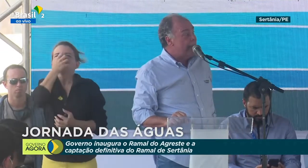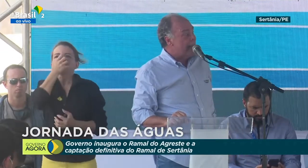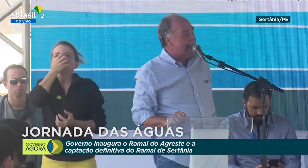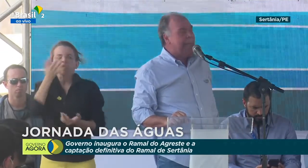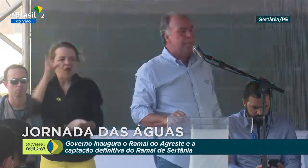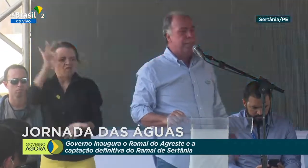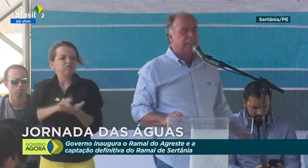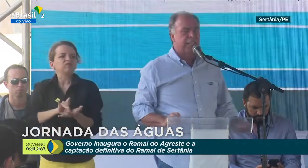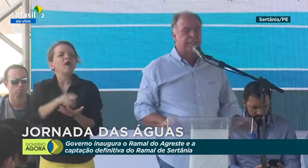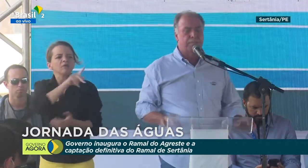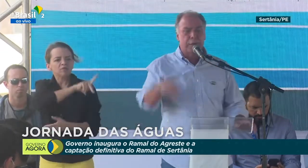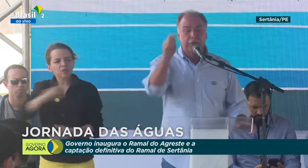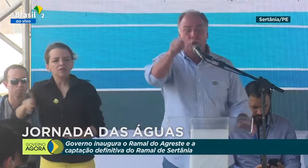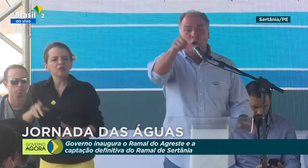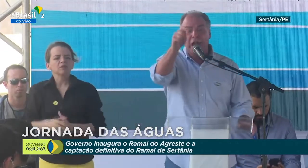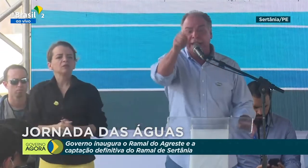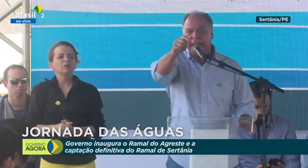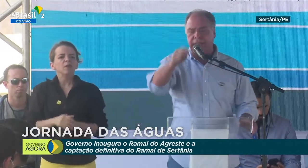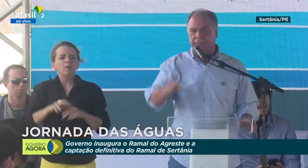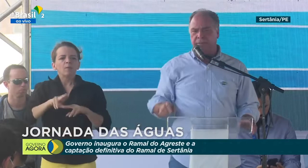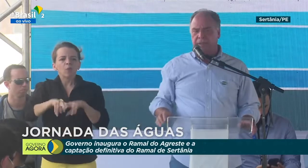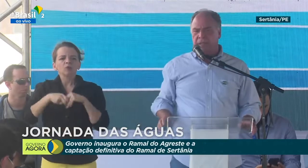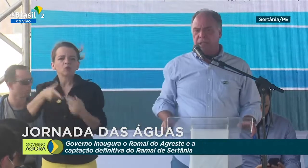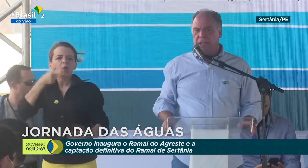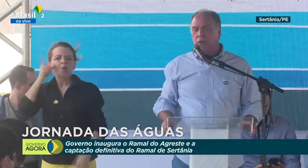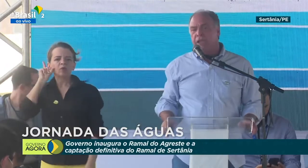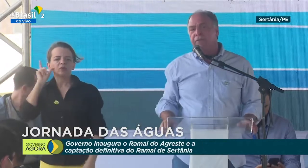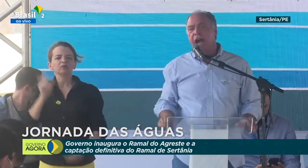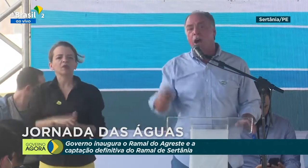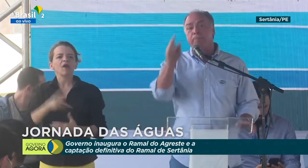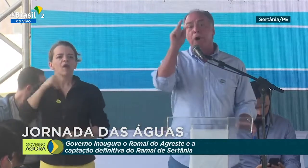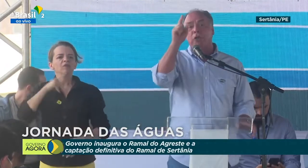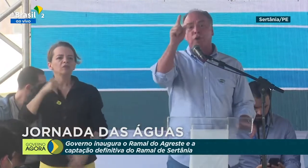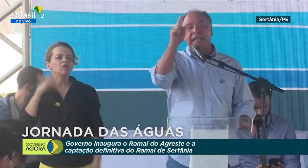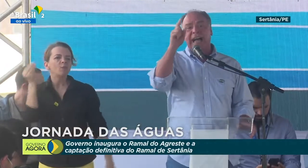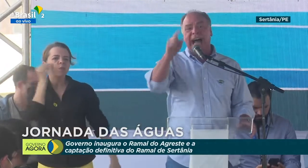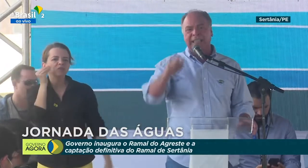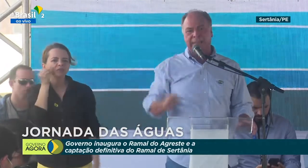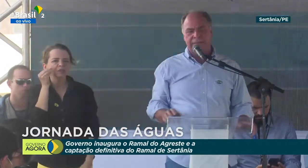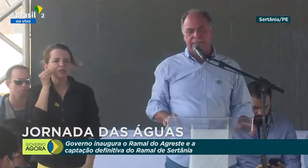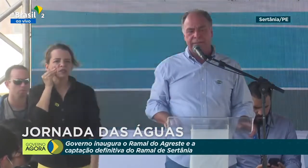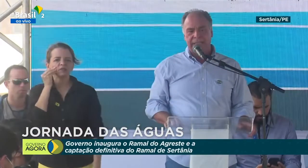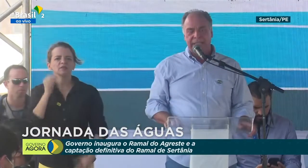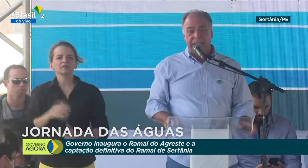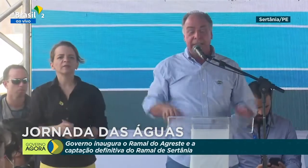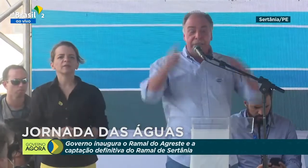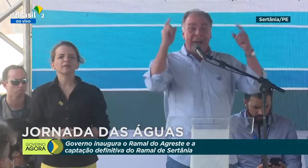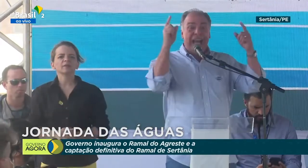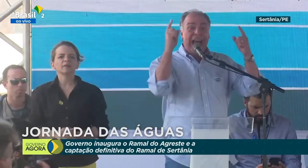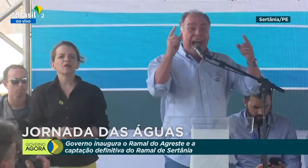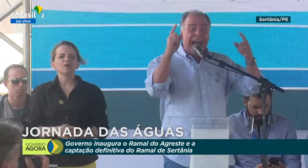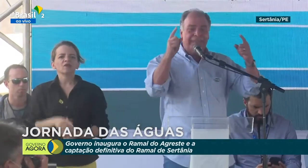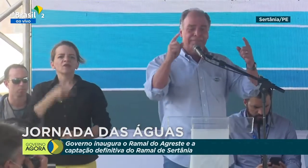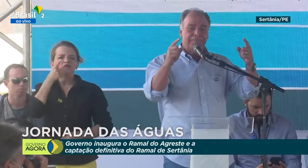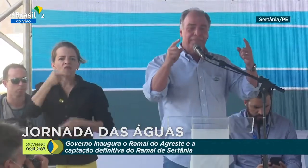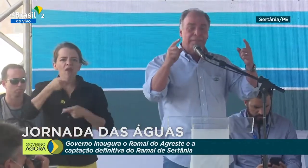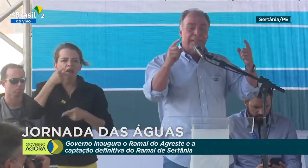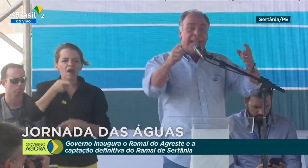Essa é a verdade, presidente. Por isso, ontem, eu tive a oportunidade de